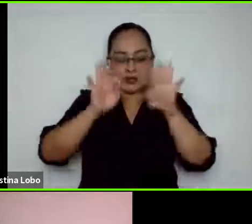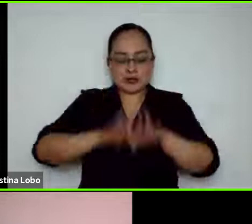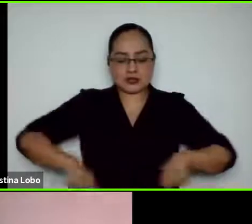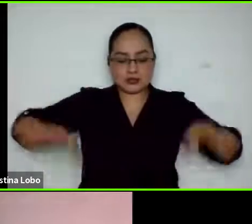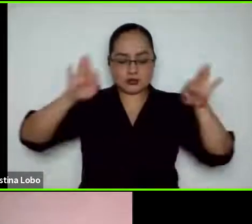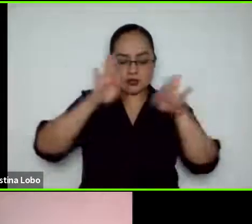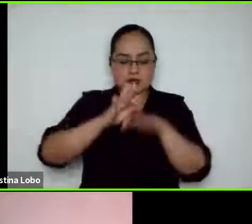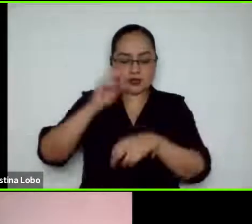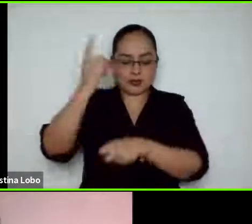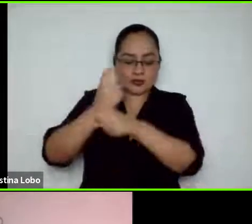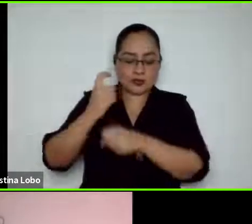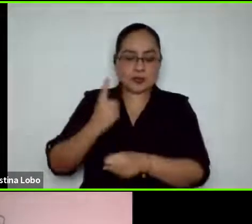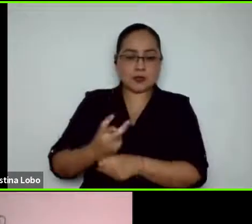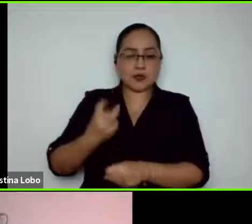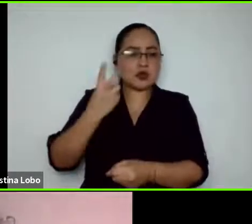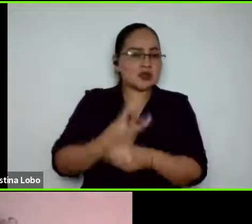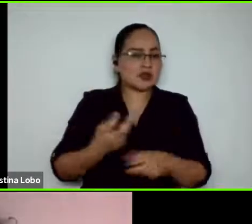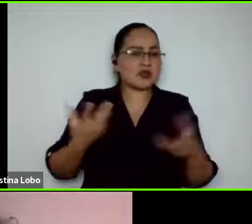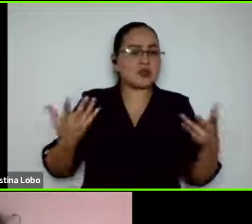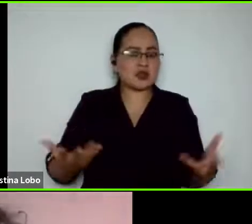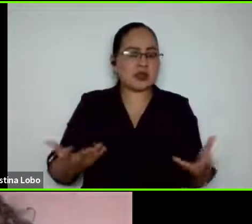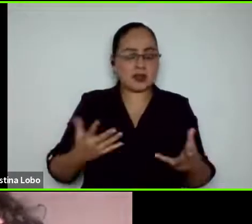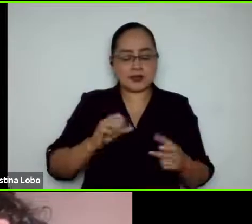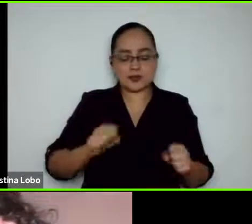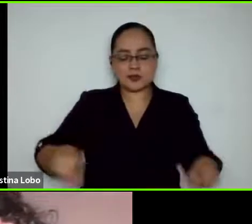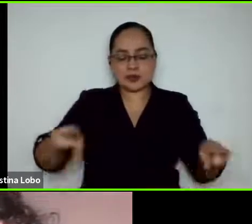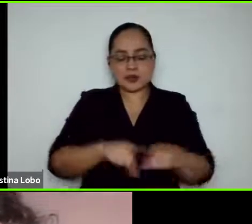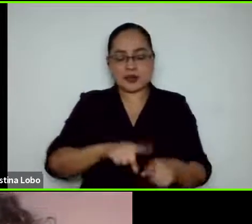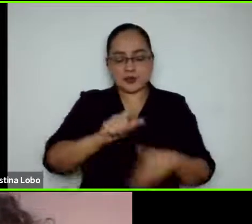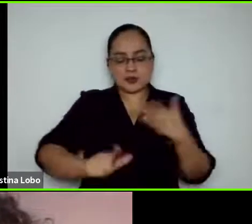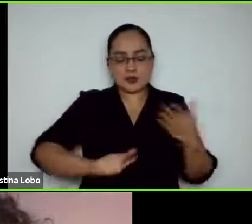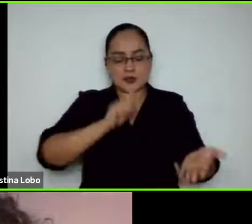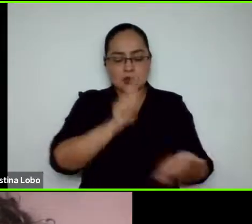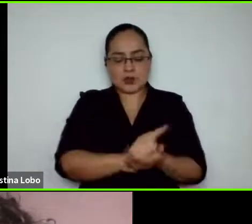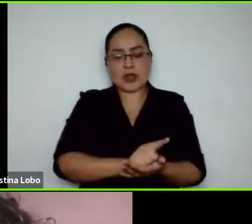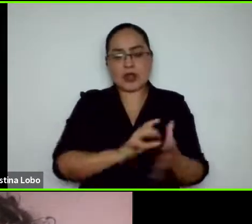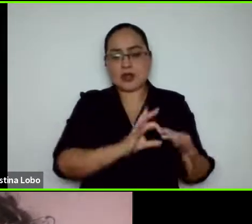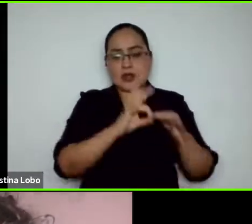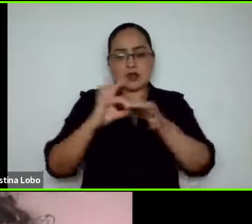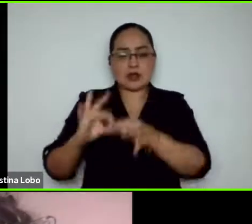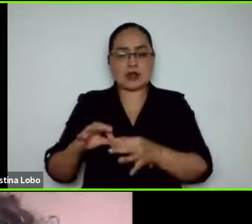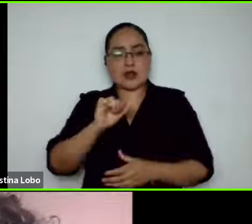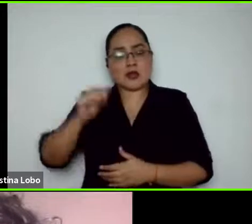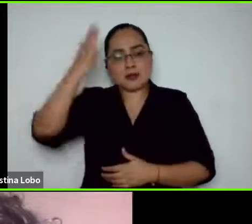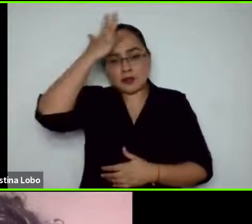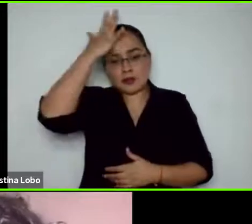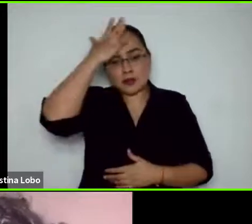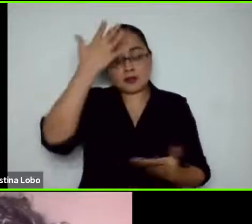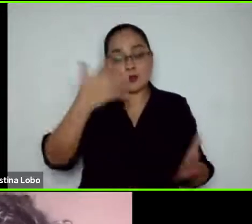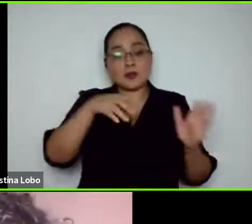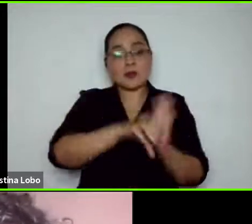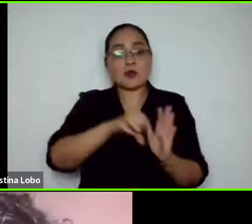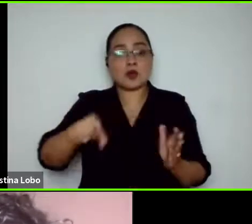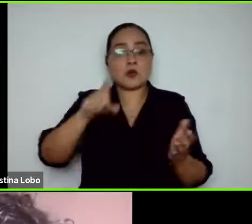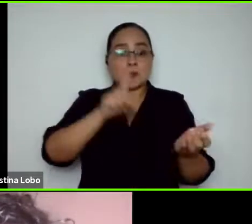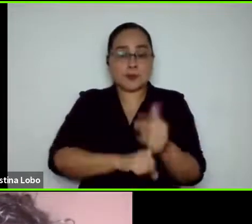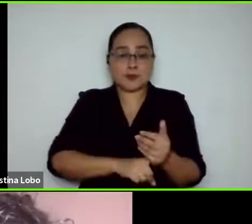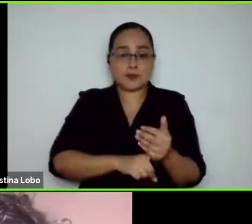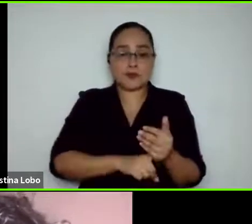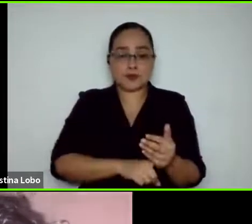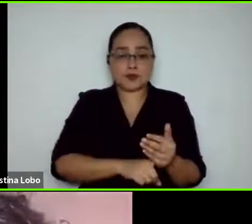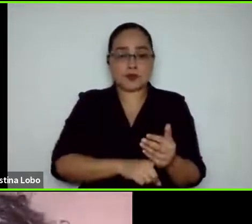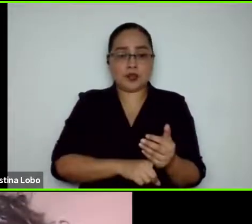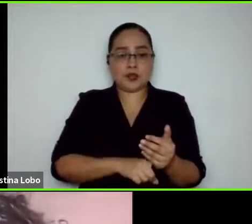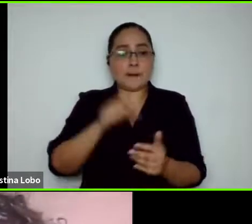restricción necesariamente de un derecho a la luz de una norma general, sino es la ponderación entre principios. Por ejemplo, cuando hay un conflicto que se le ha presentado a la